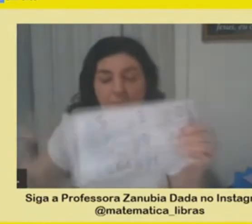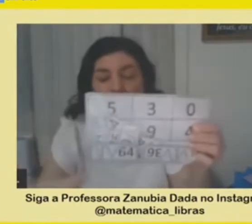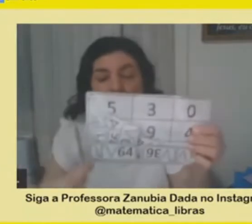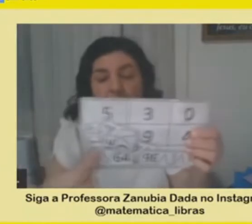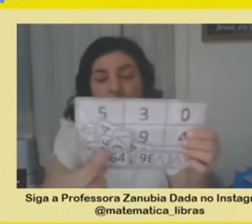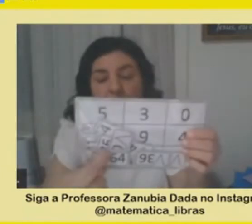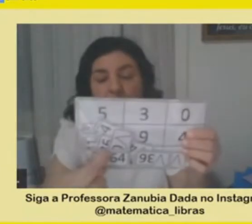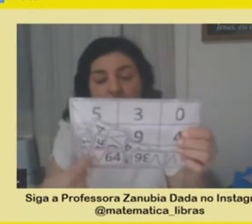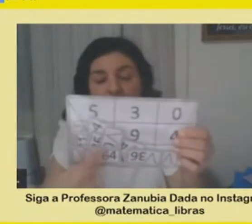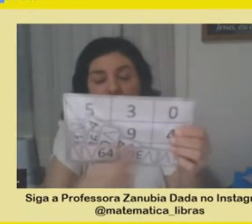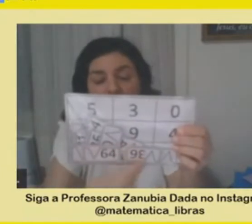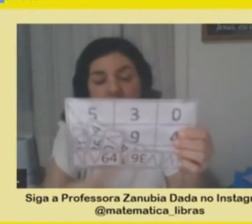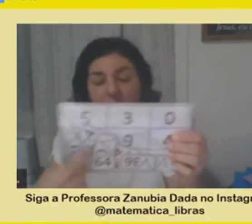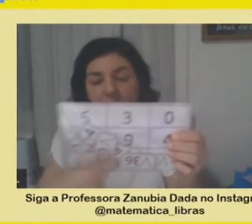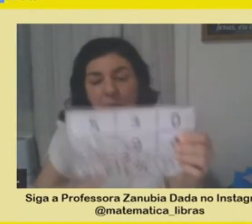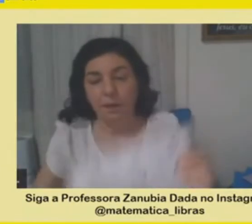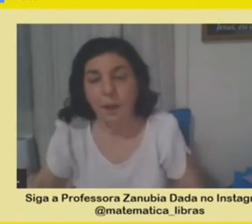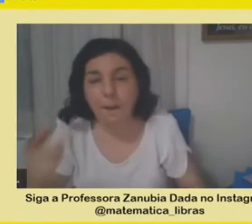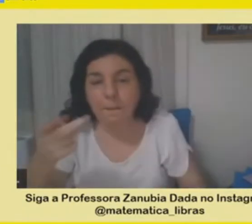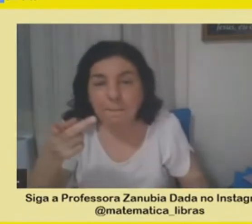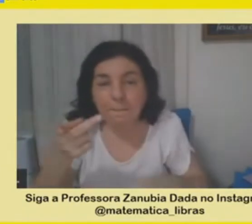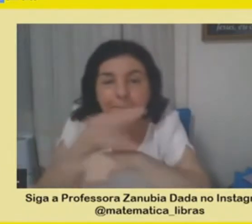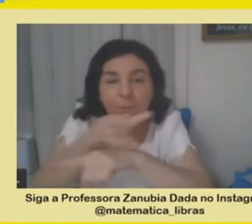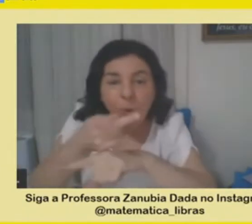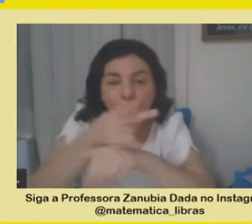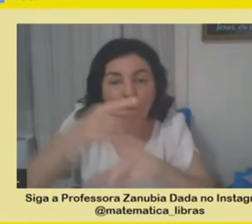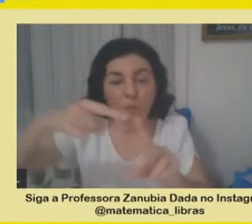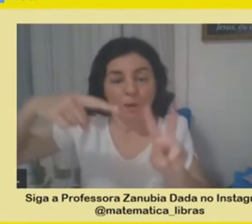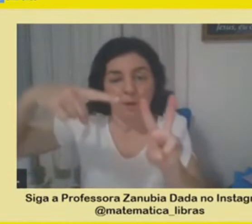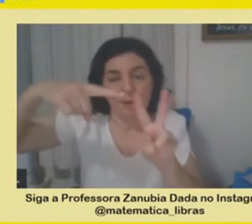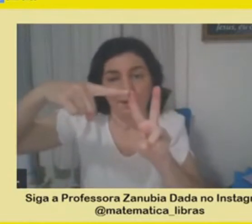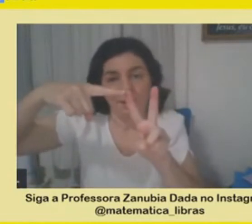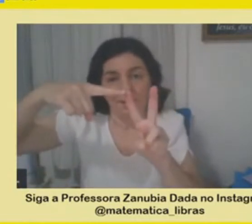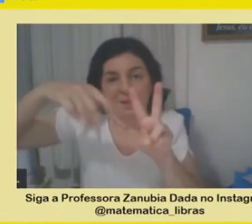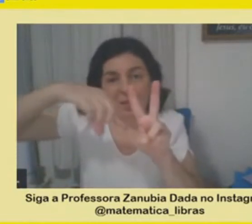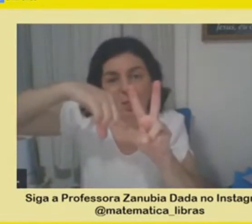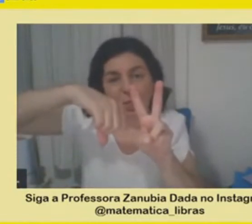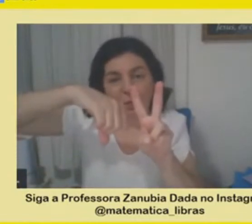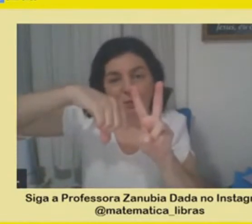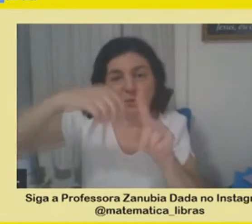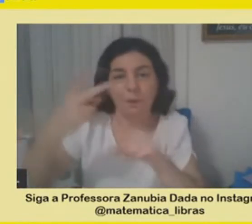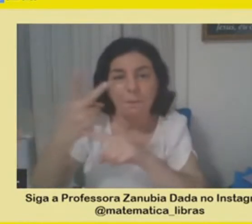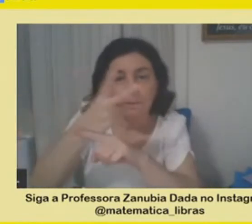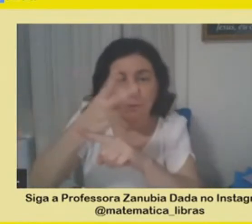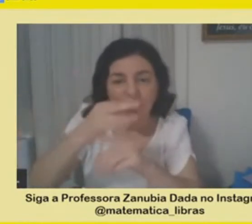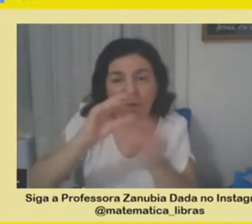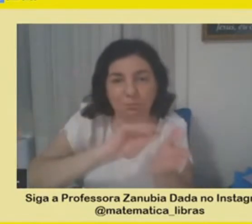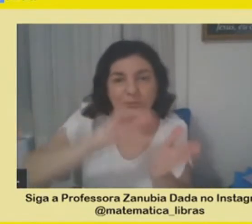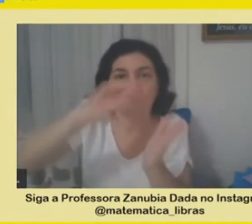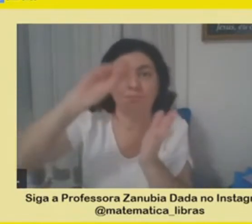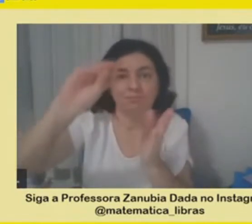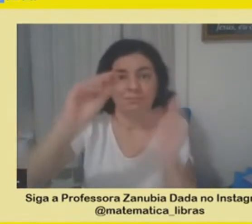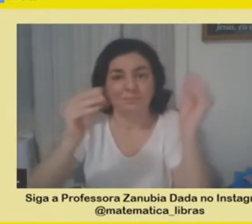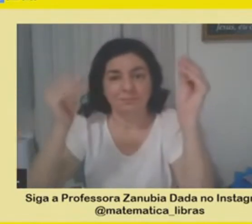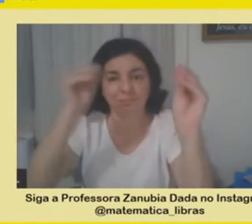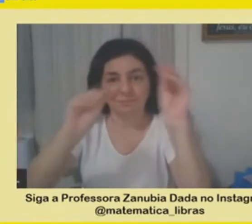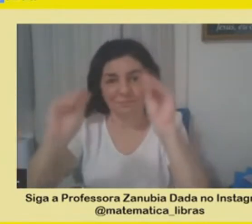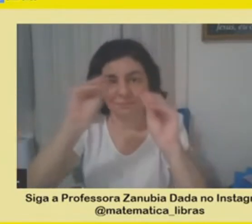Então, ele vai procurar aqui nas respostas quem que é a raiz quadrada dele. Quem que é a raiz quadrada